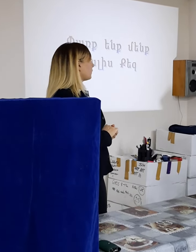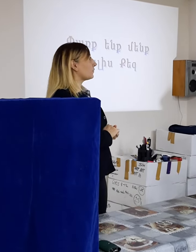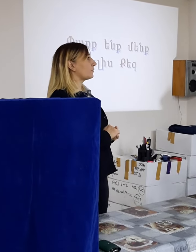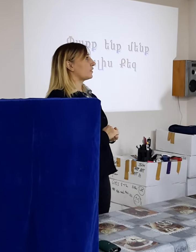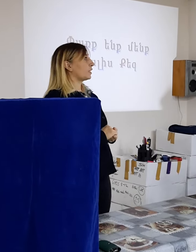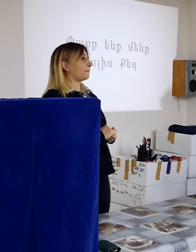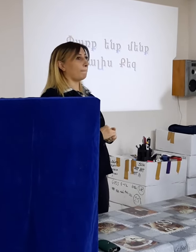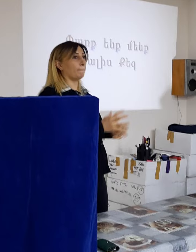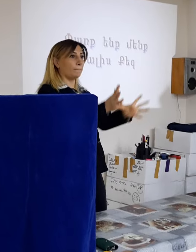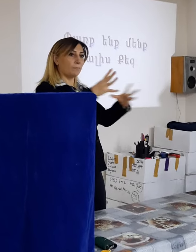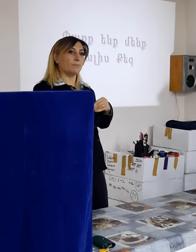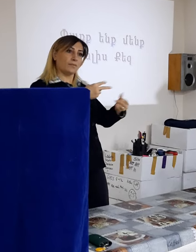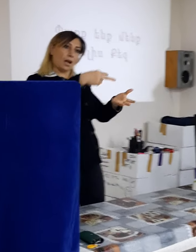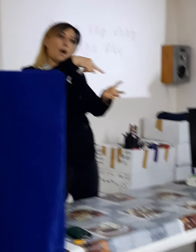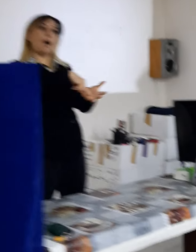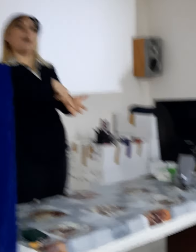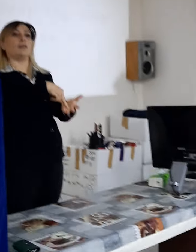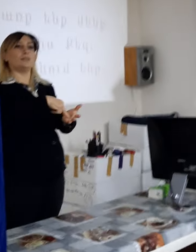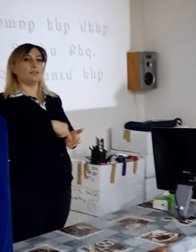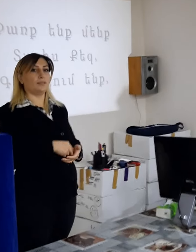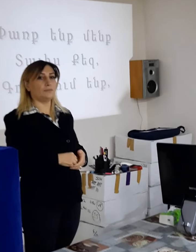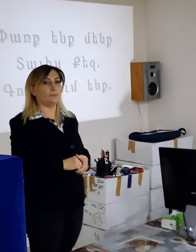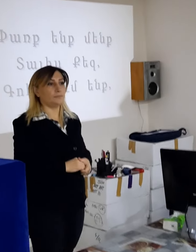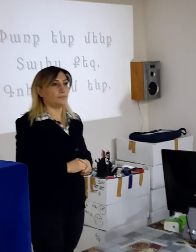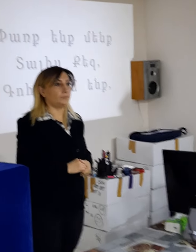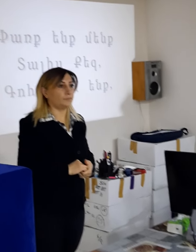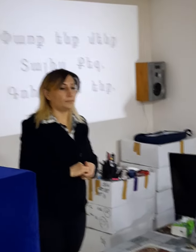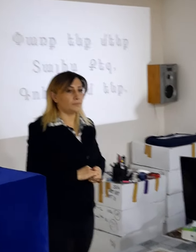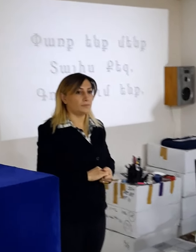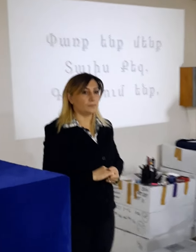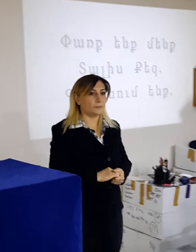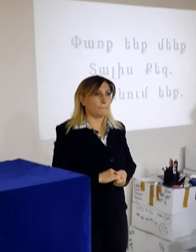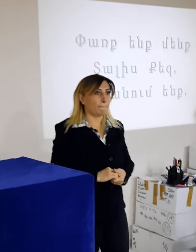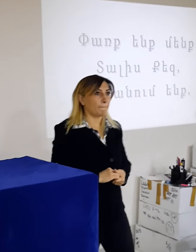Եկեք այս երգը ոտքի վրա երգենք, վերջին երգը։